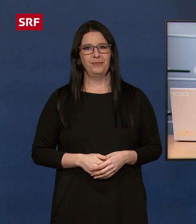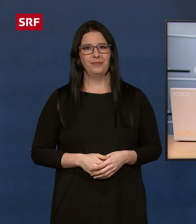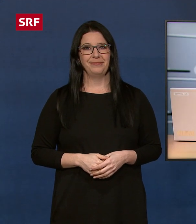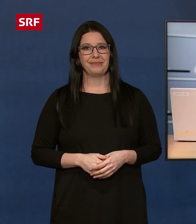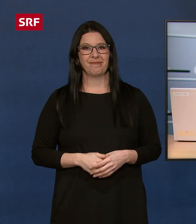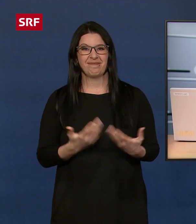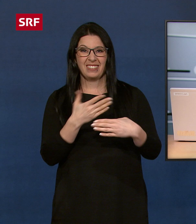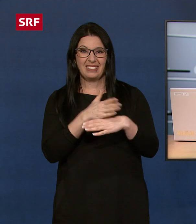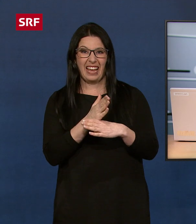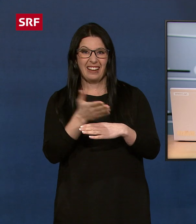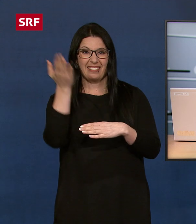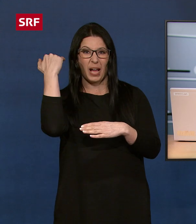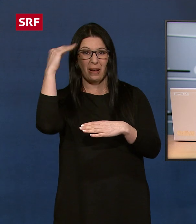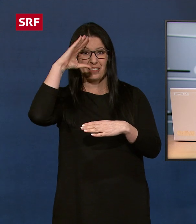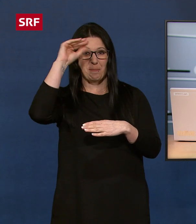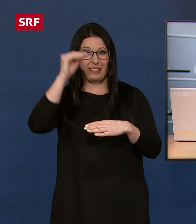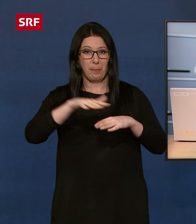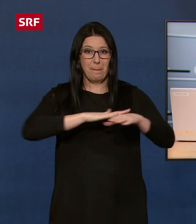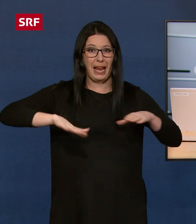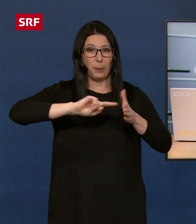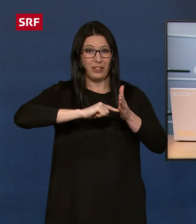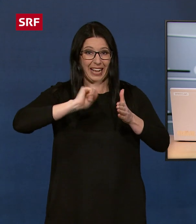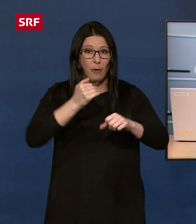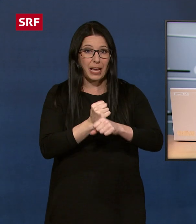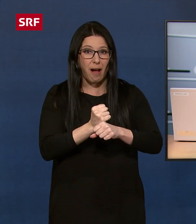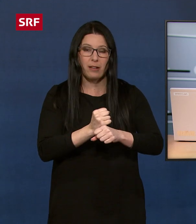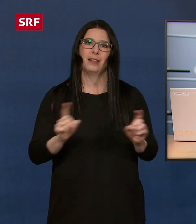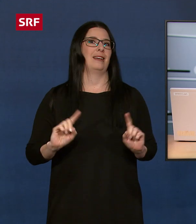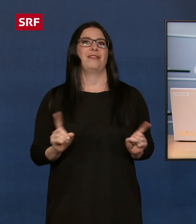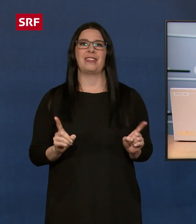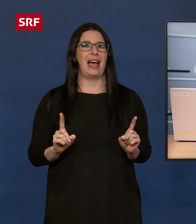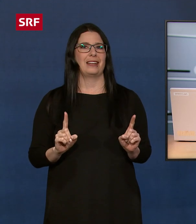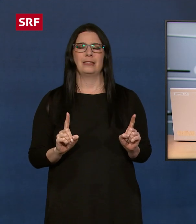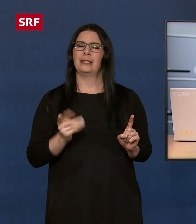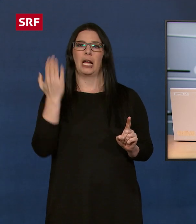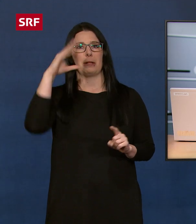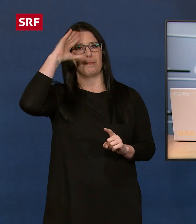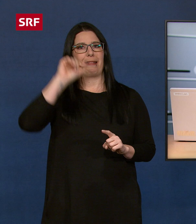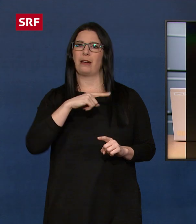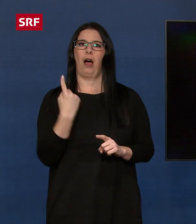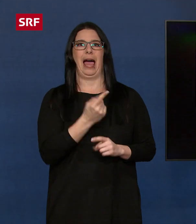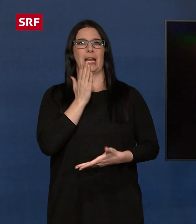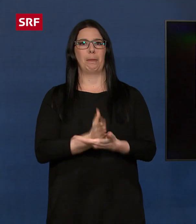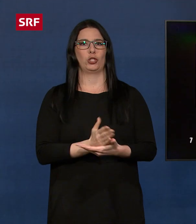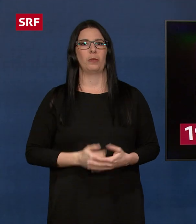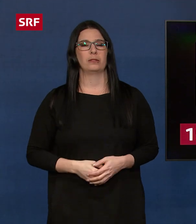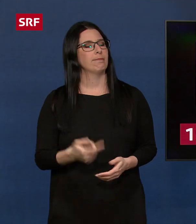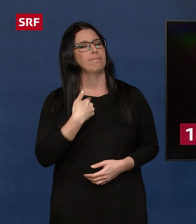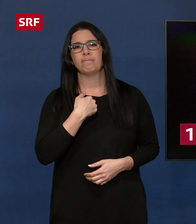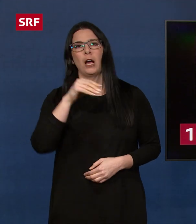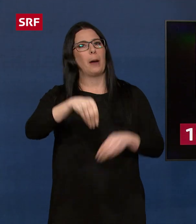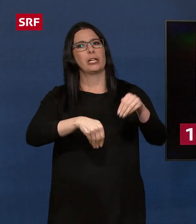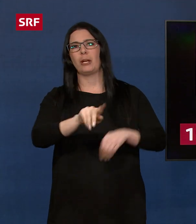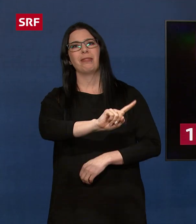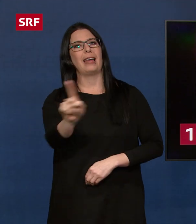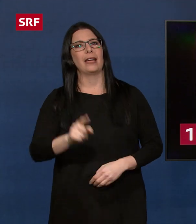Von Teilen wollten die Männer in der Politik lange nichts wissen. Sie haben allein bestimmen. Okay. Ich habe eingestimmt. Was